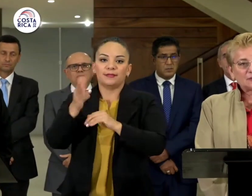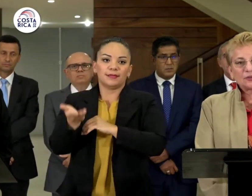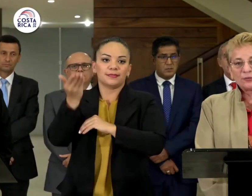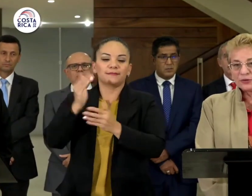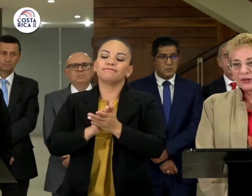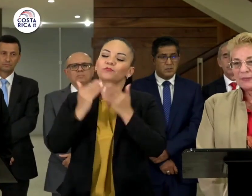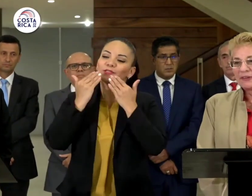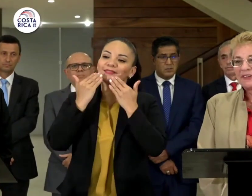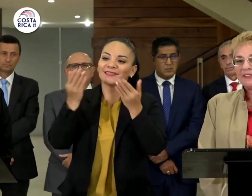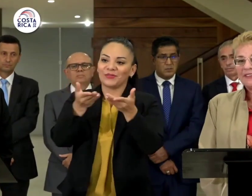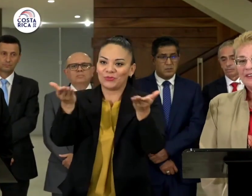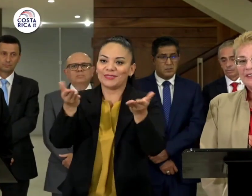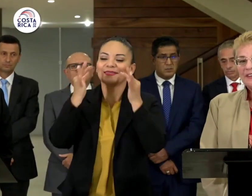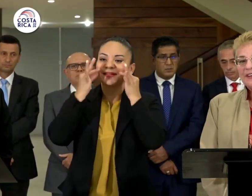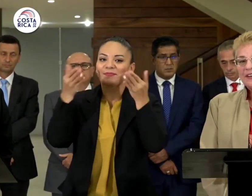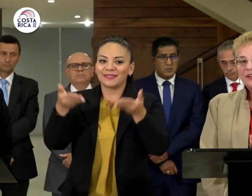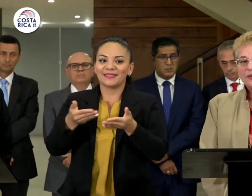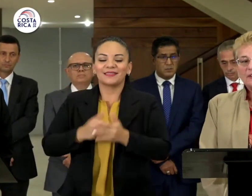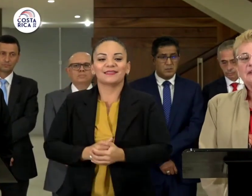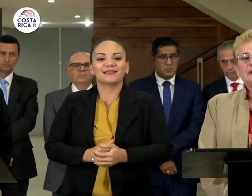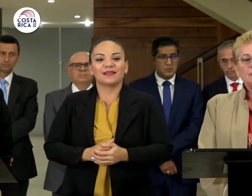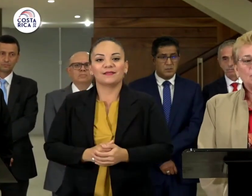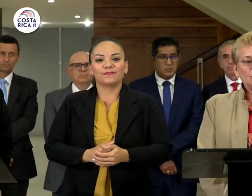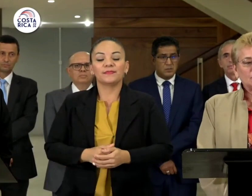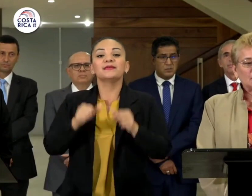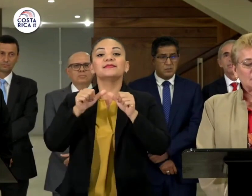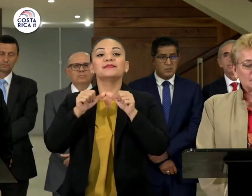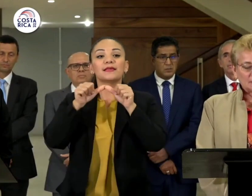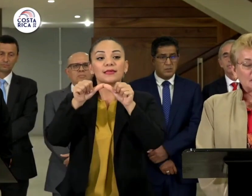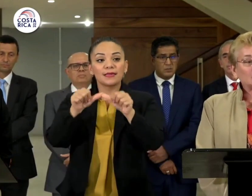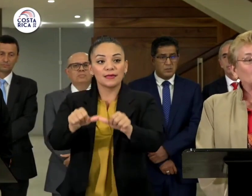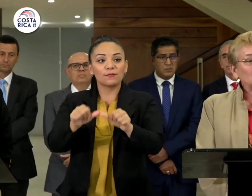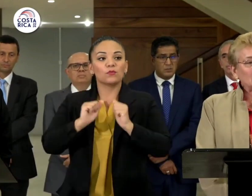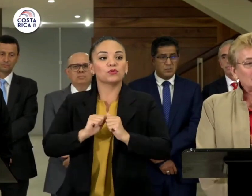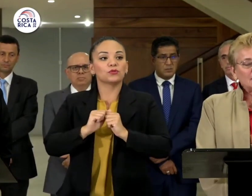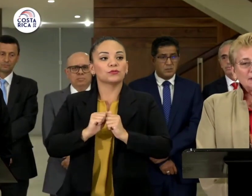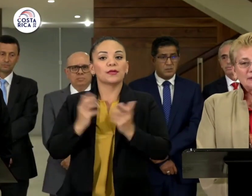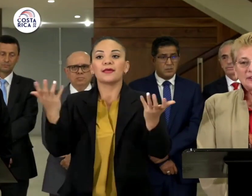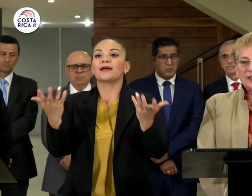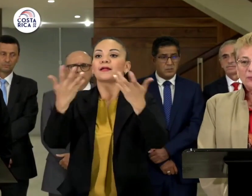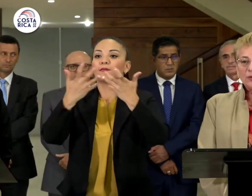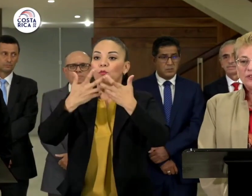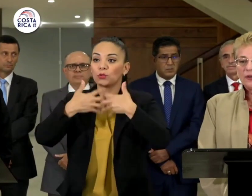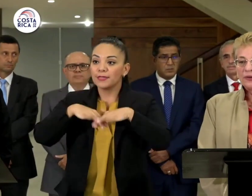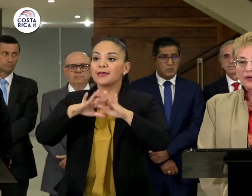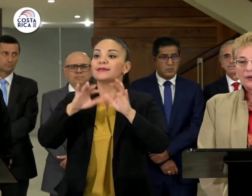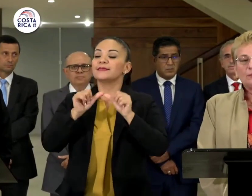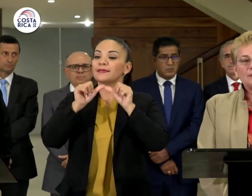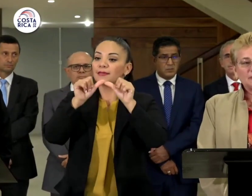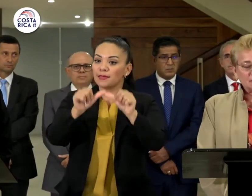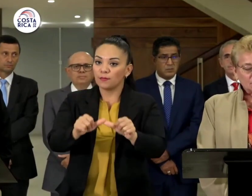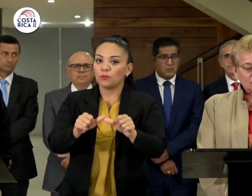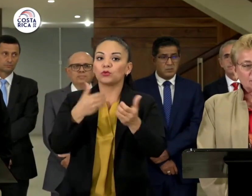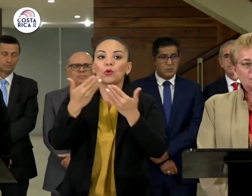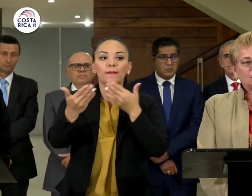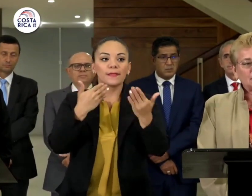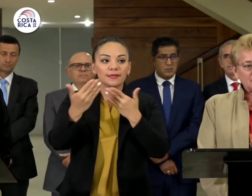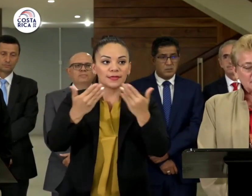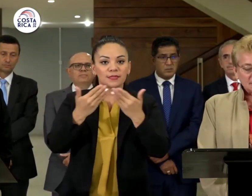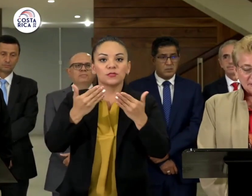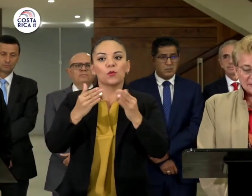Les agradezco mucho la presencia, creo que seguimos en armonía, seguimos en una